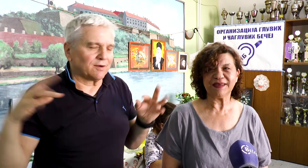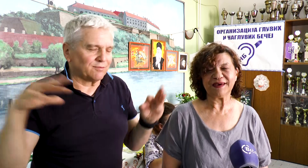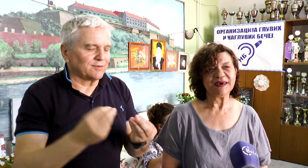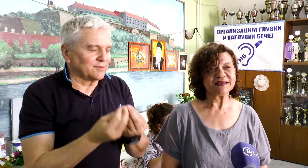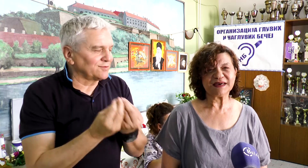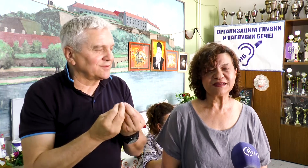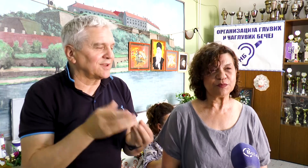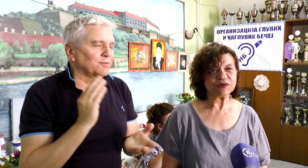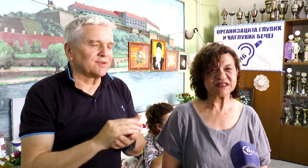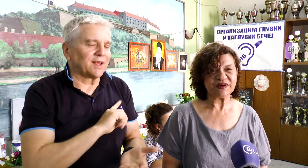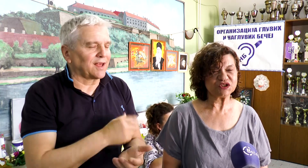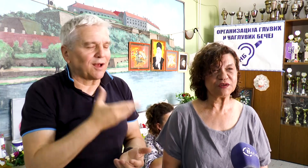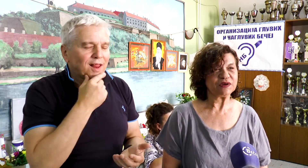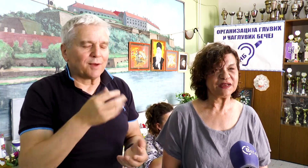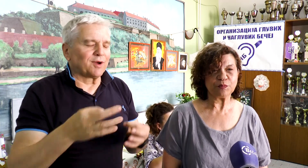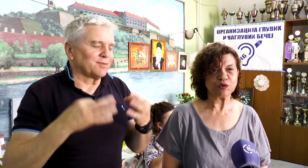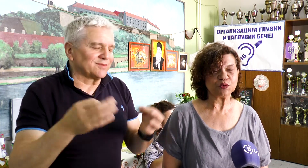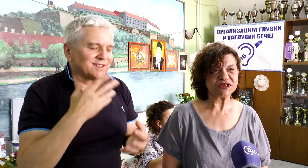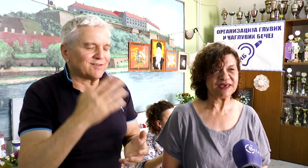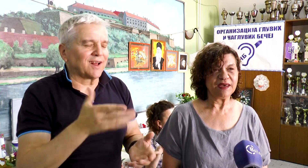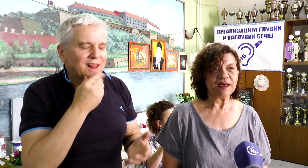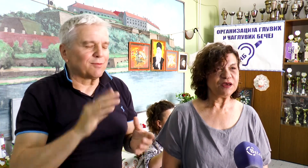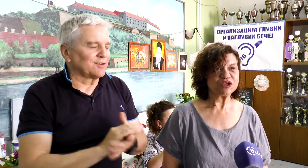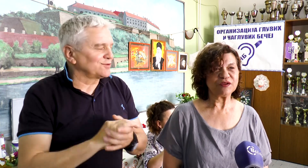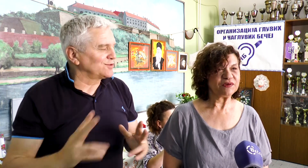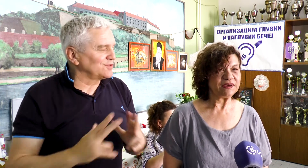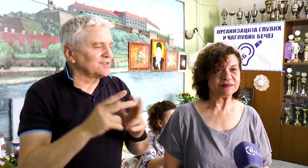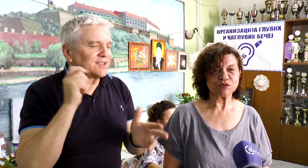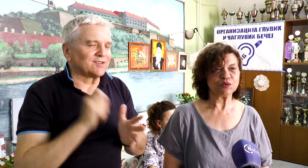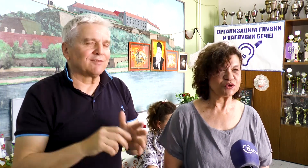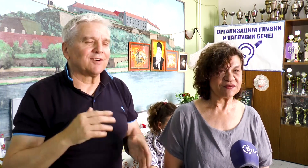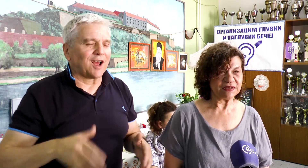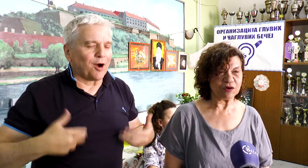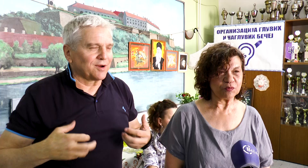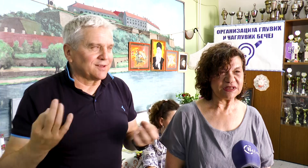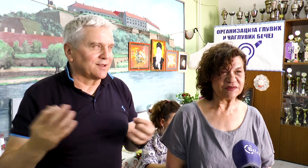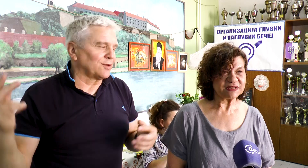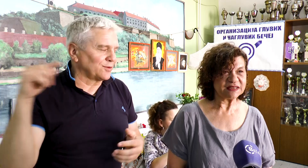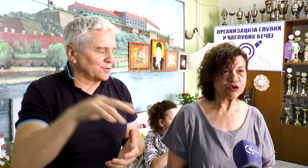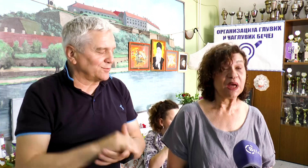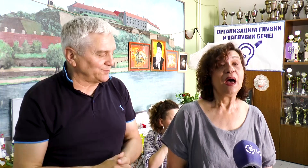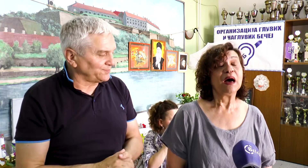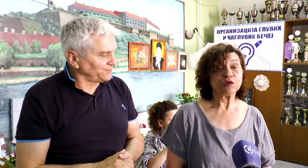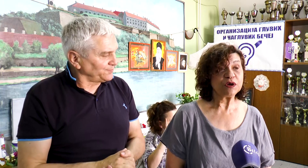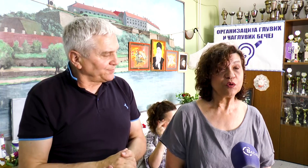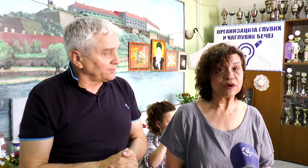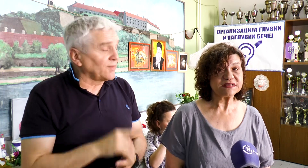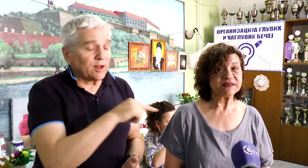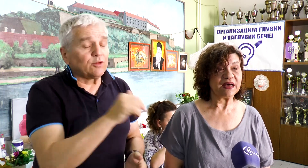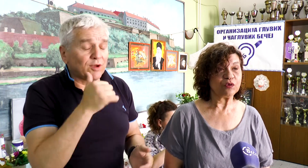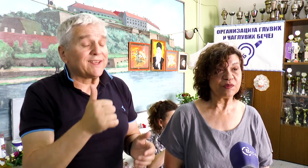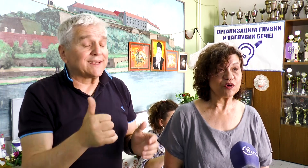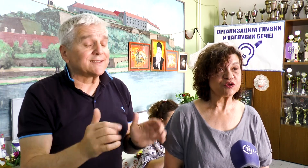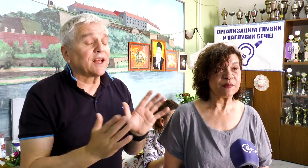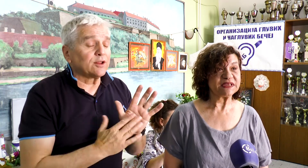pojavljuju i gde zaista bude svečano i lepo druženje i članovi su oduševljeni ovom manifestacijom. A to je dokaz